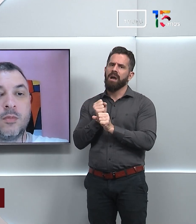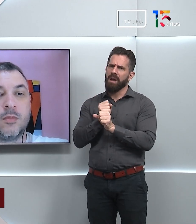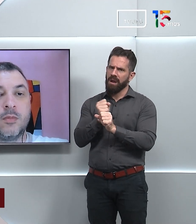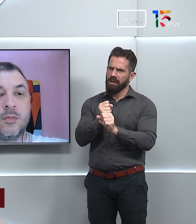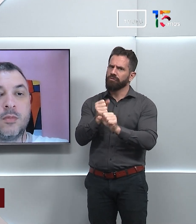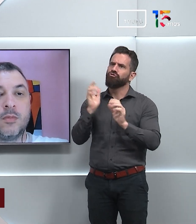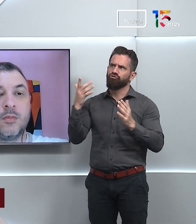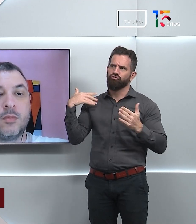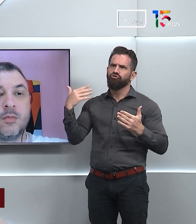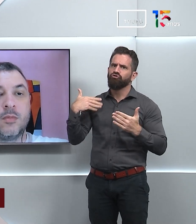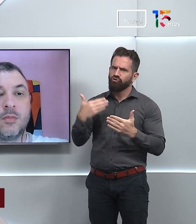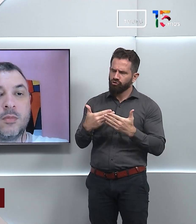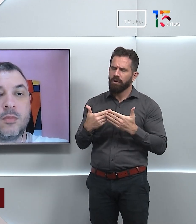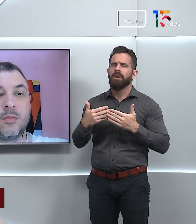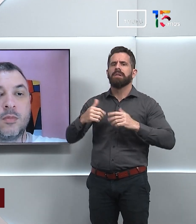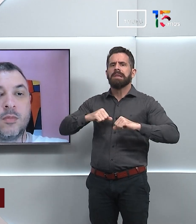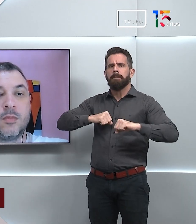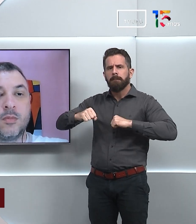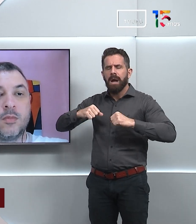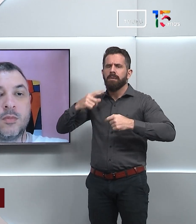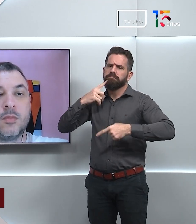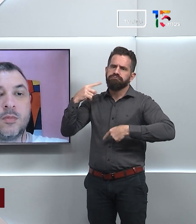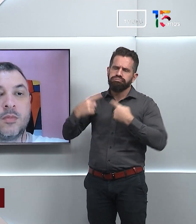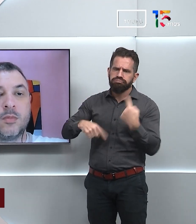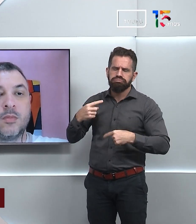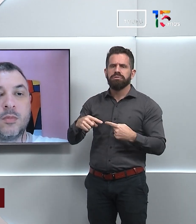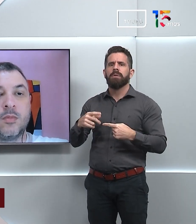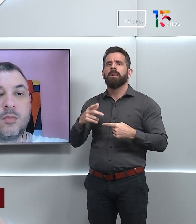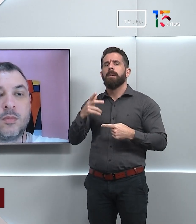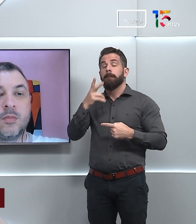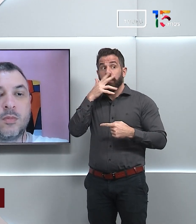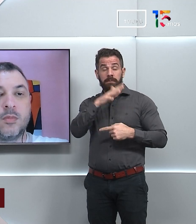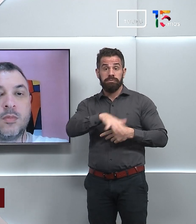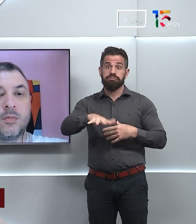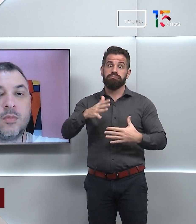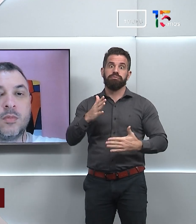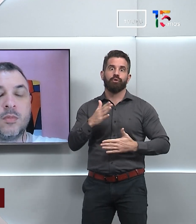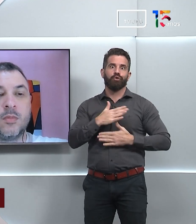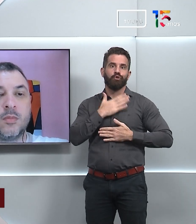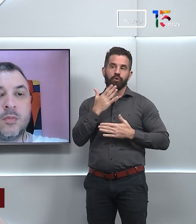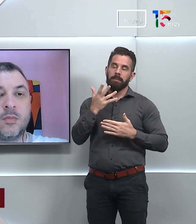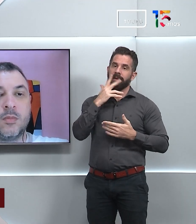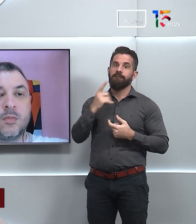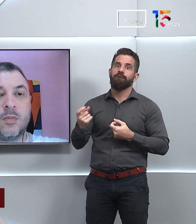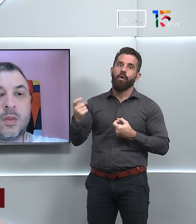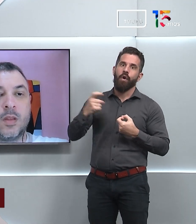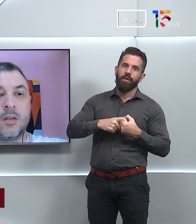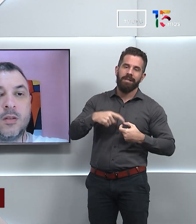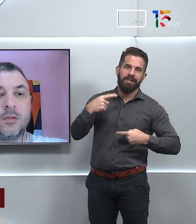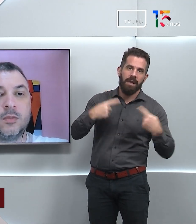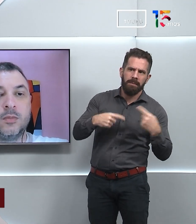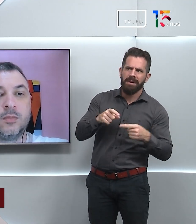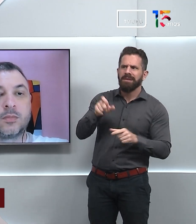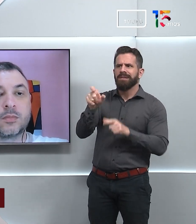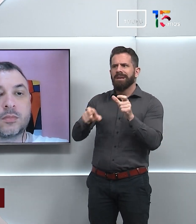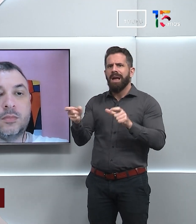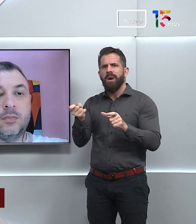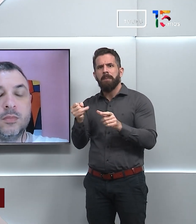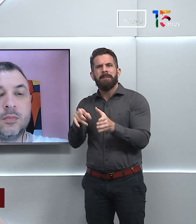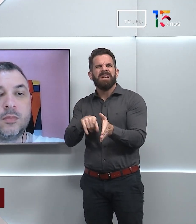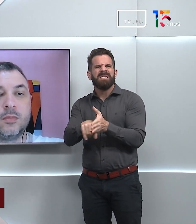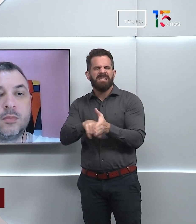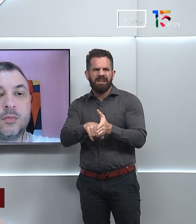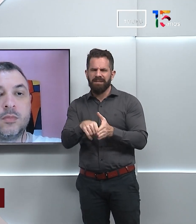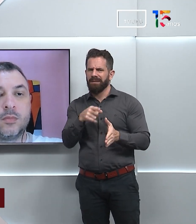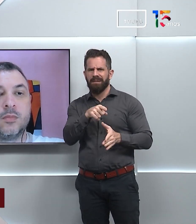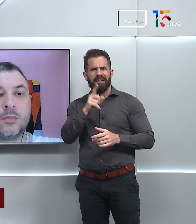certa polêmica quando era para ser implementada, voltou a ser debatida. Há vários pesquisadores que apontavam falhas